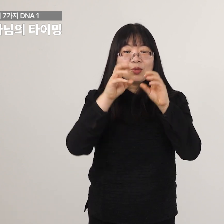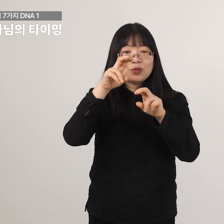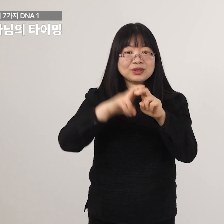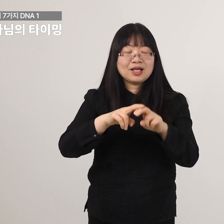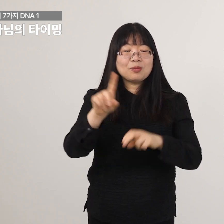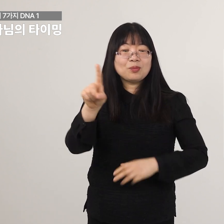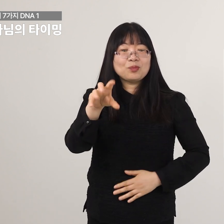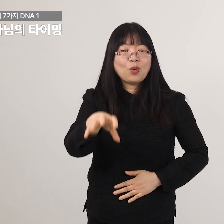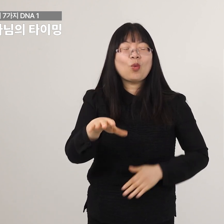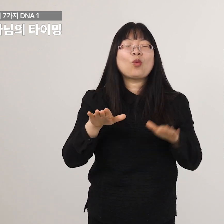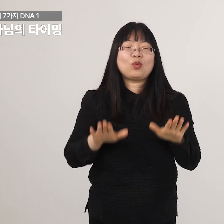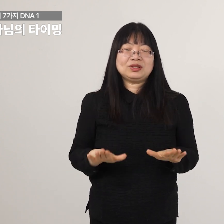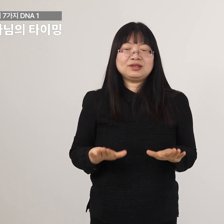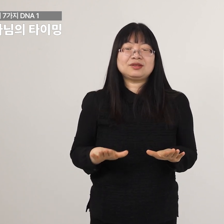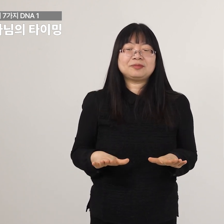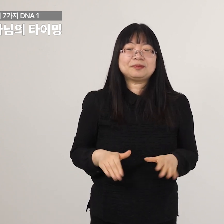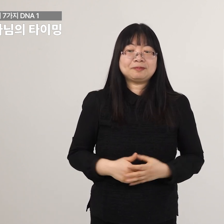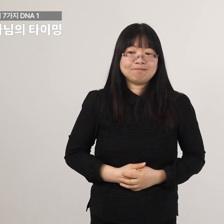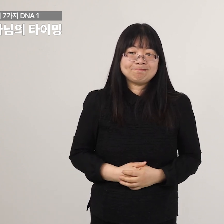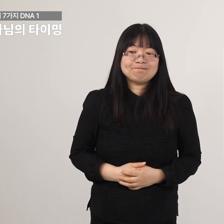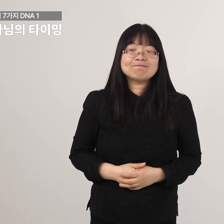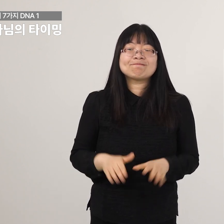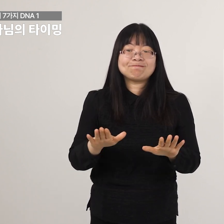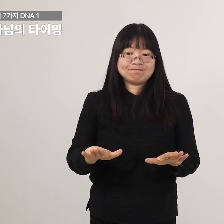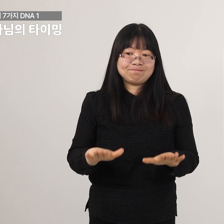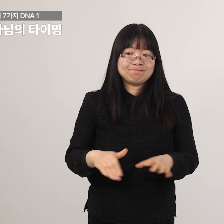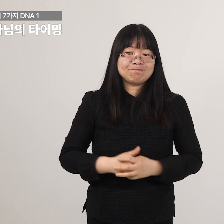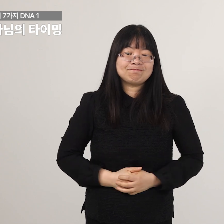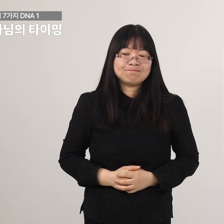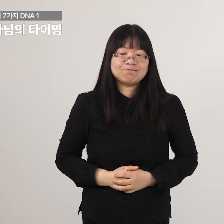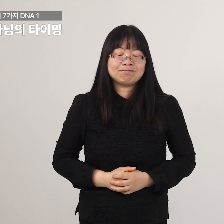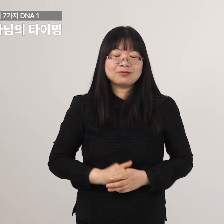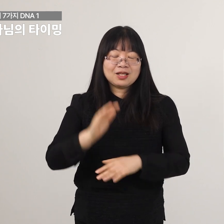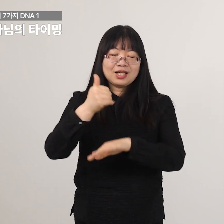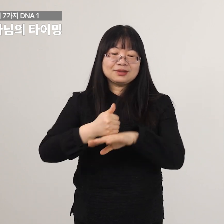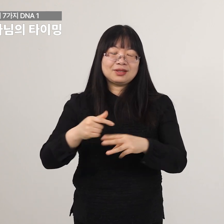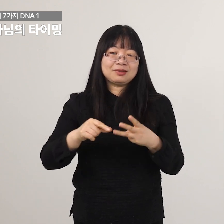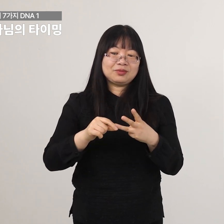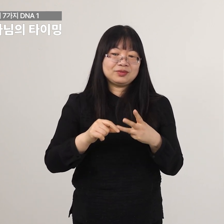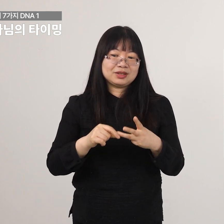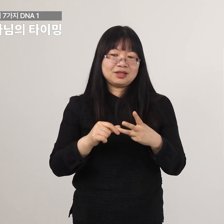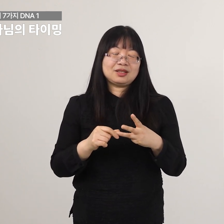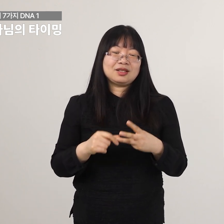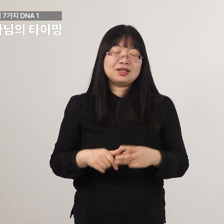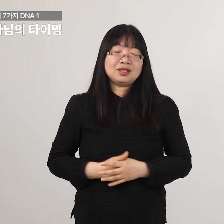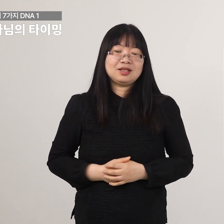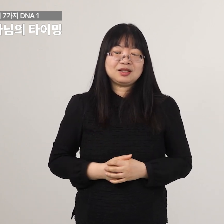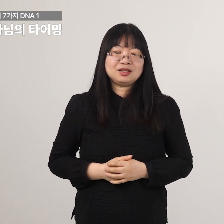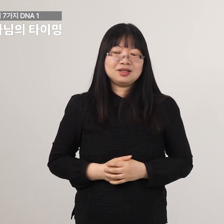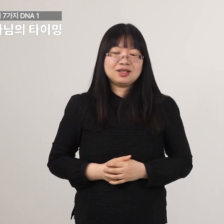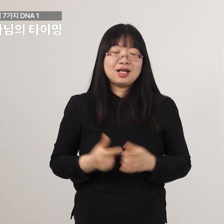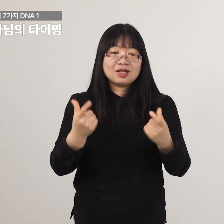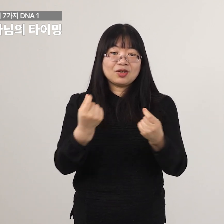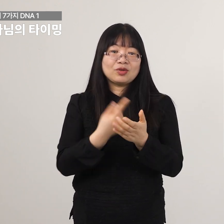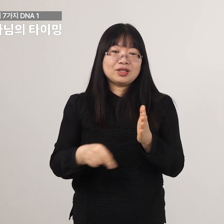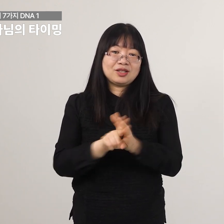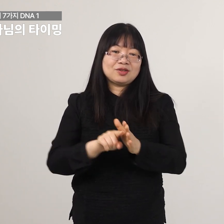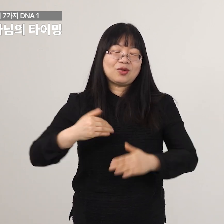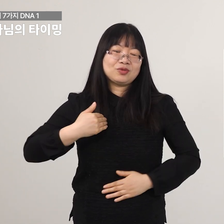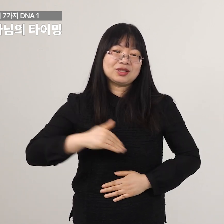현장은 오늘이에요. 오늘. 마지막 세 번째는, 그러기 위해서